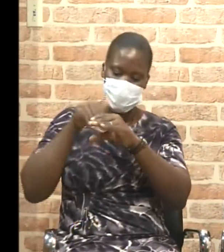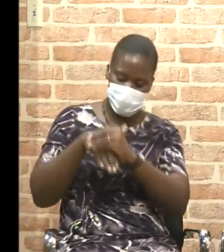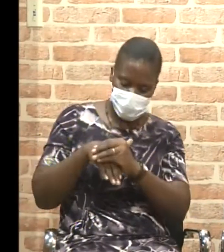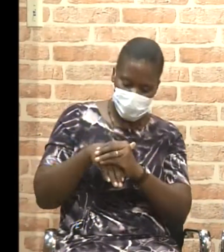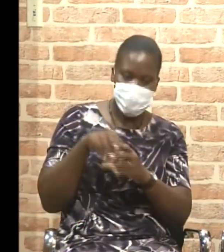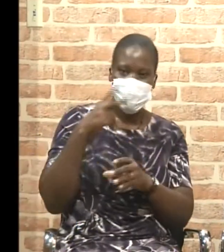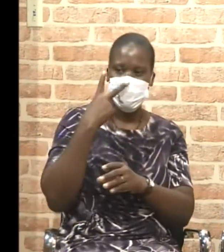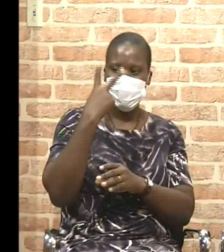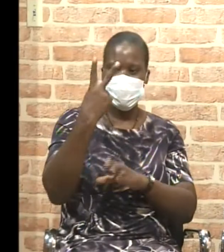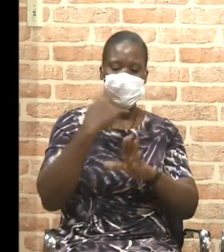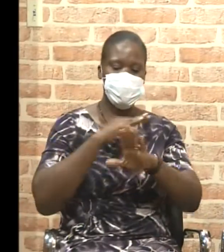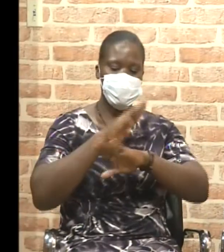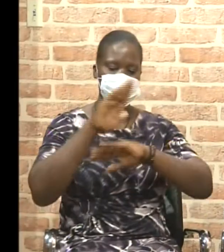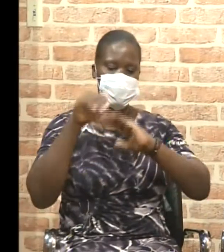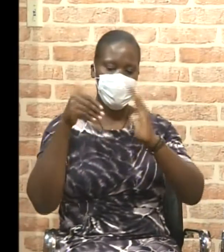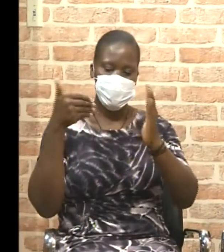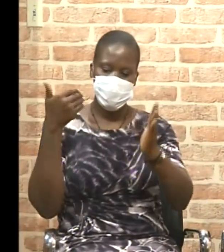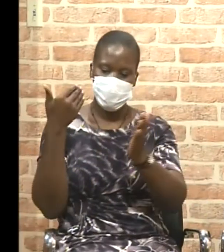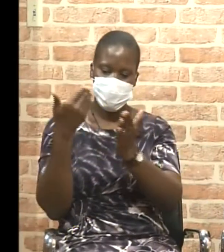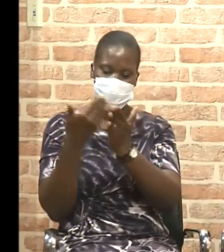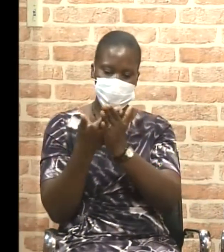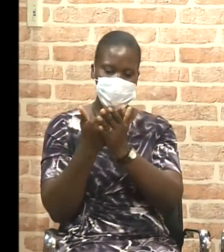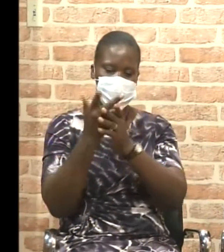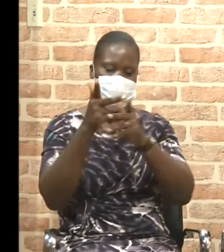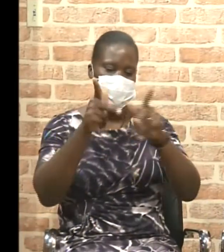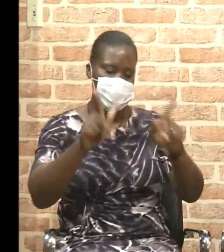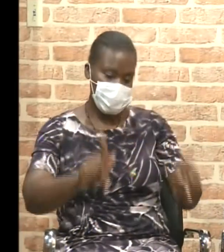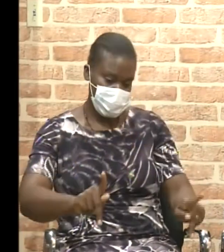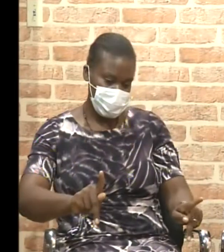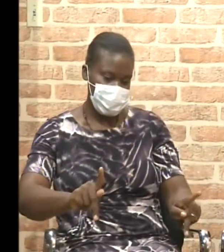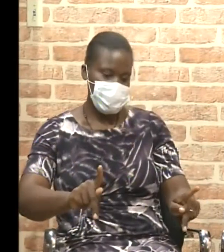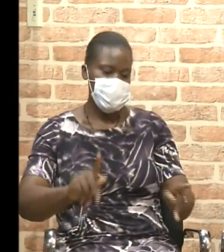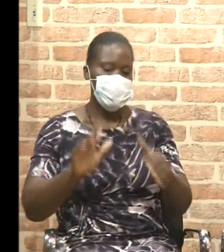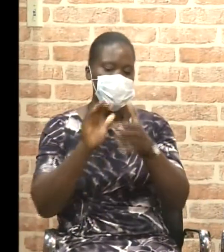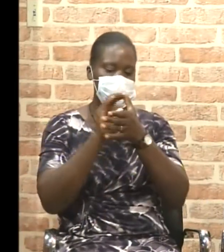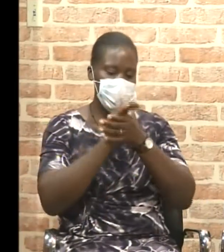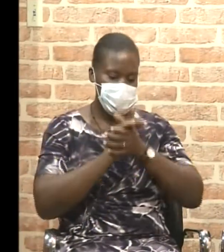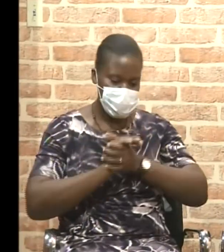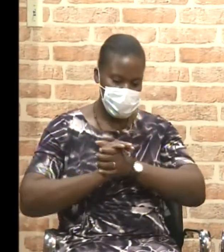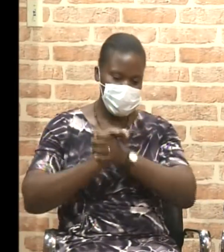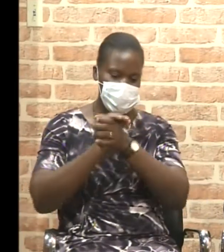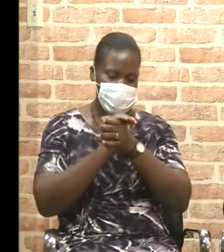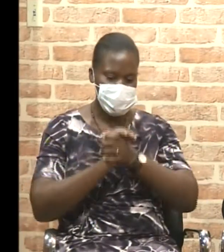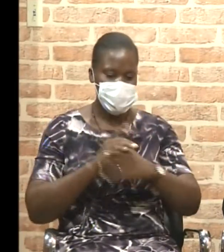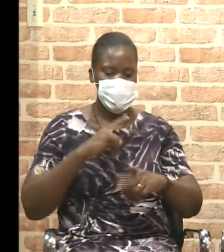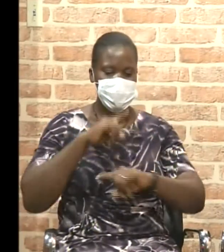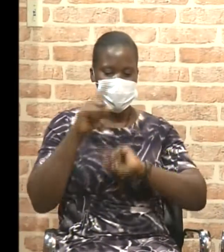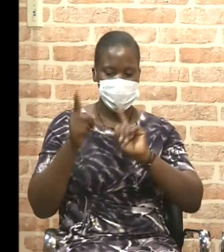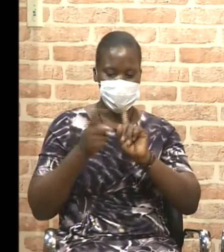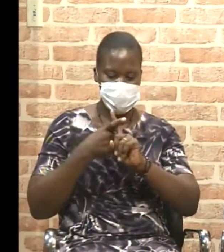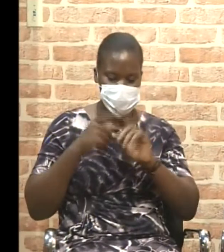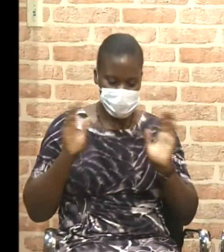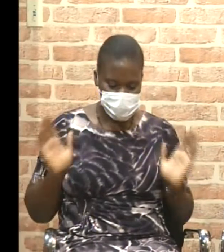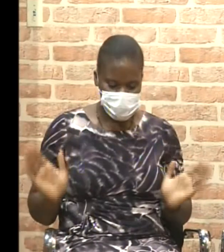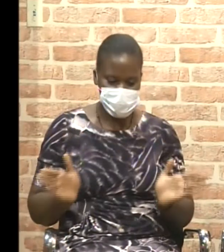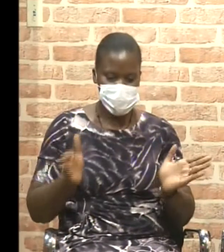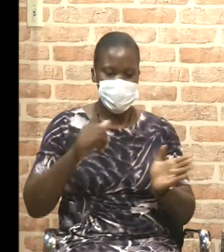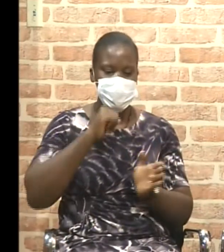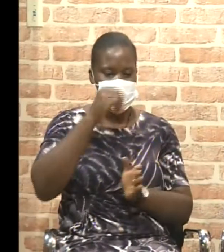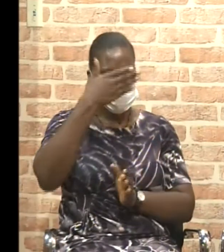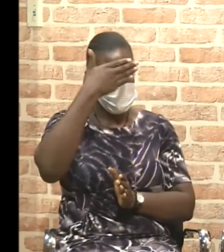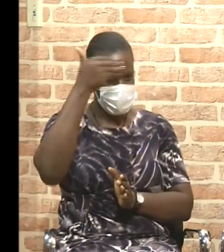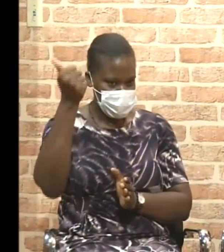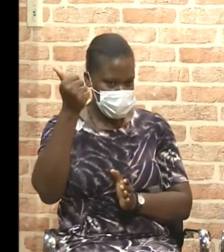si nous sommes tout le monde, vraiment, c'est assurer nous pendant la campagne a fait là pour nous ne pas oublier mon handicapé dans la campagne. Est-ce que nous avons